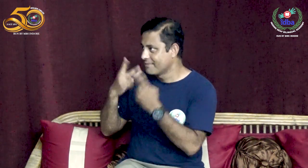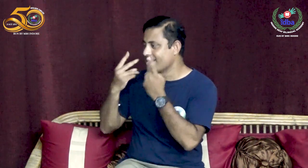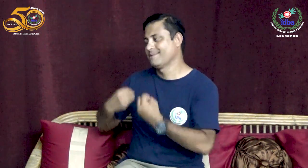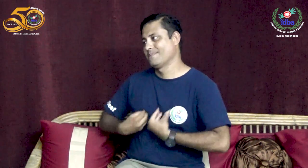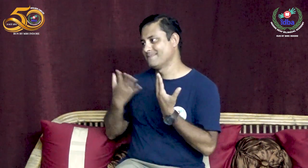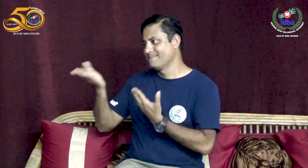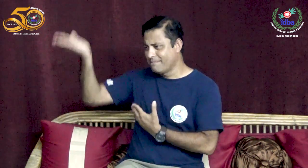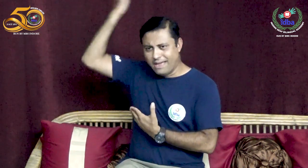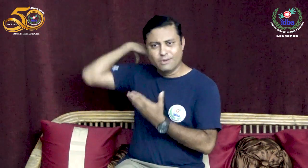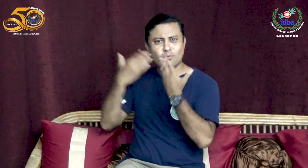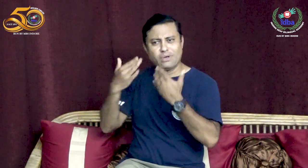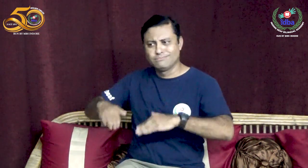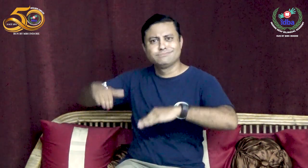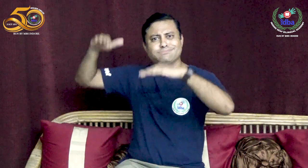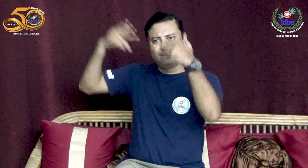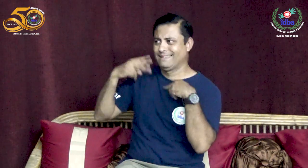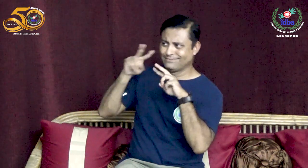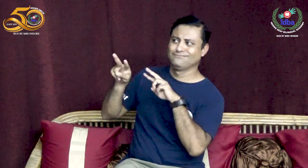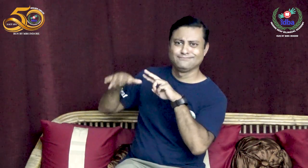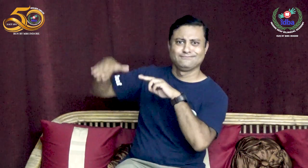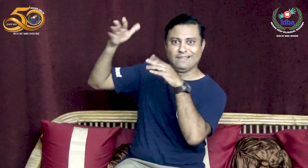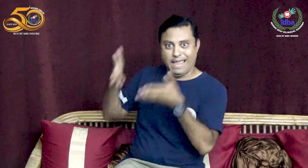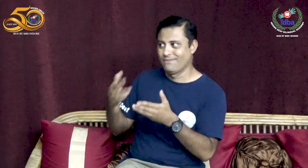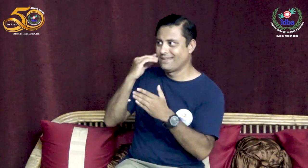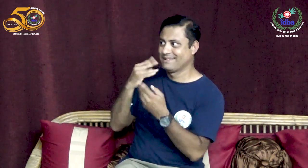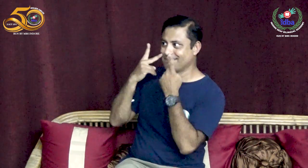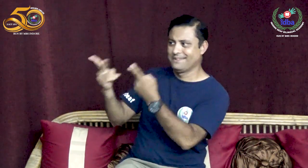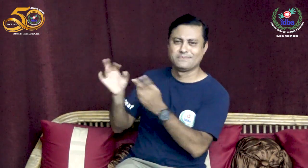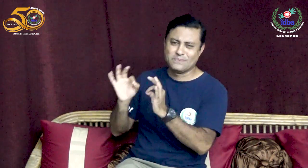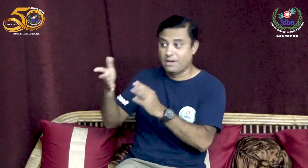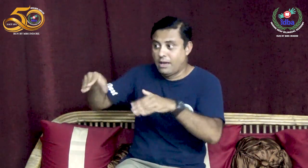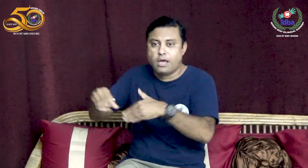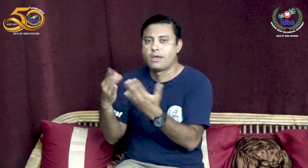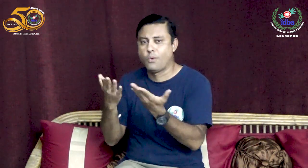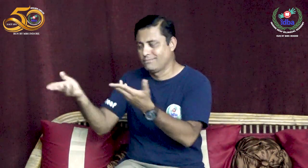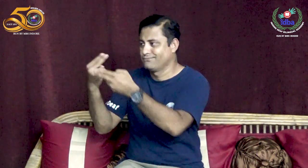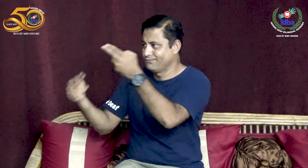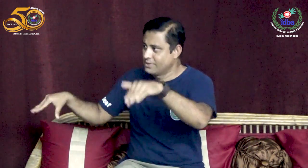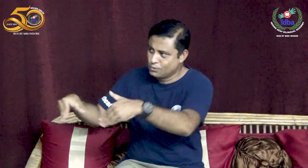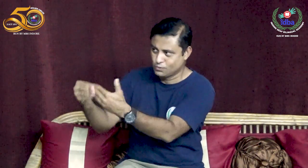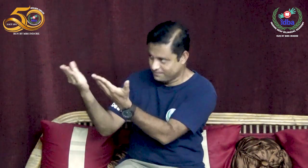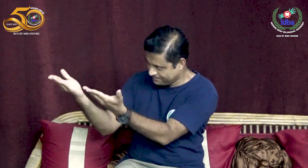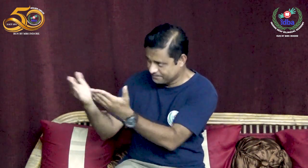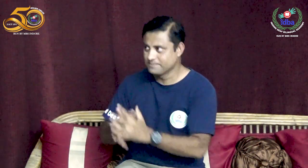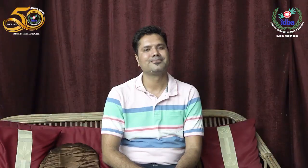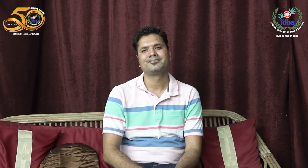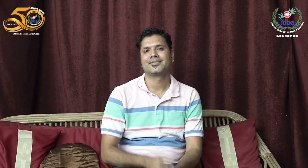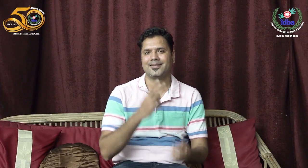आपका। आपको देखकर बहुत अच्छा लगा। पहले आप यहीं पढ़े और हमने आपको बड़ा होते हुए देखा है। अब आप पहले अपना इंट्रोडक्शन दीजिए, शुरू